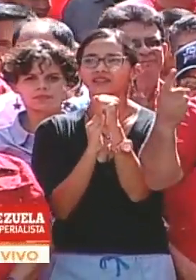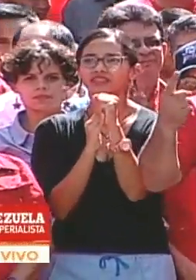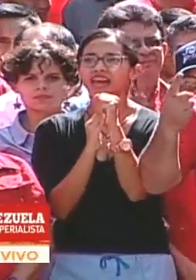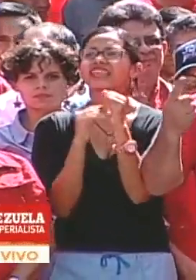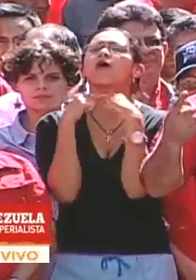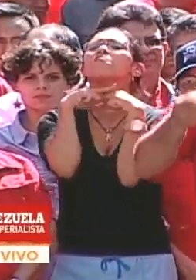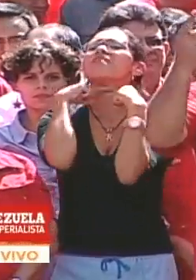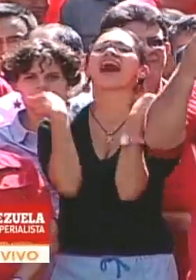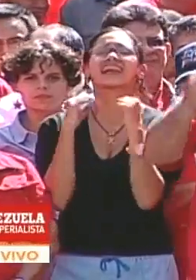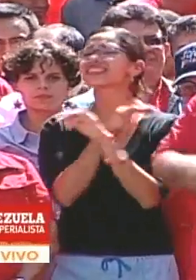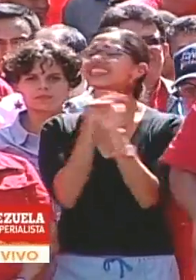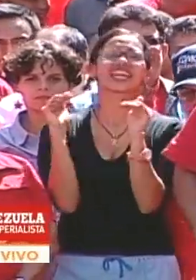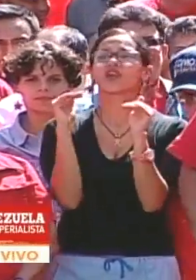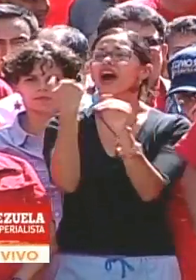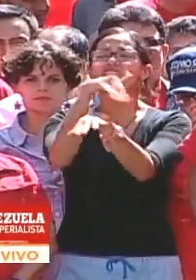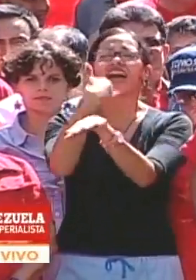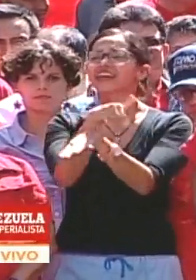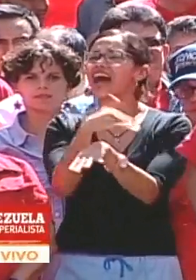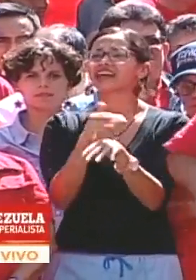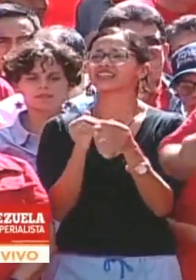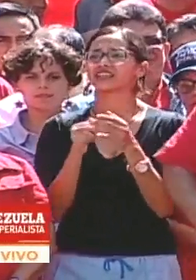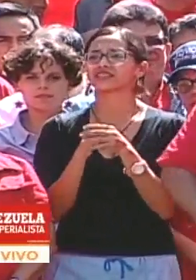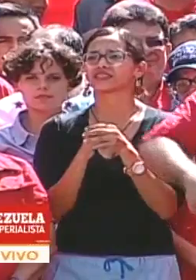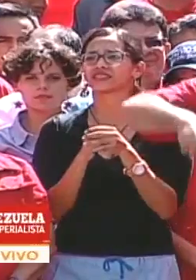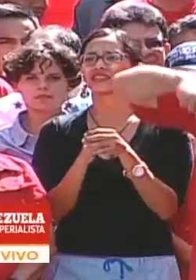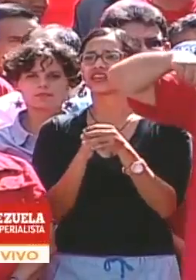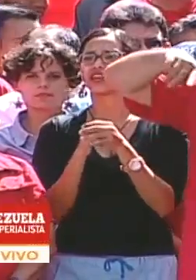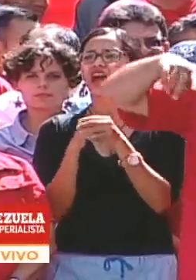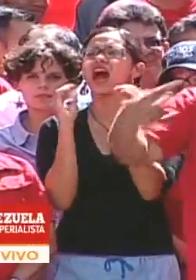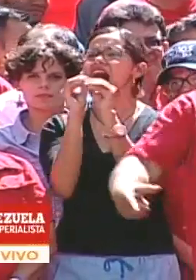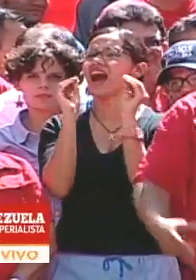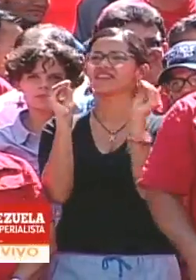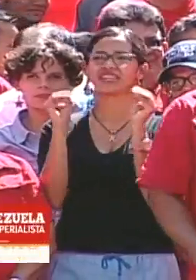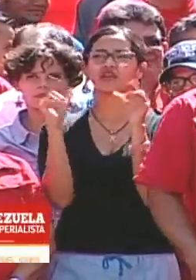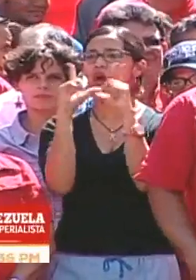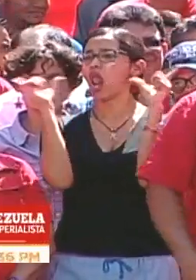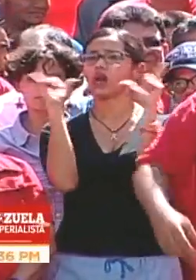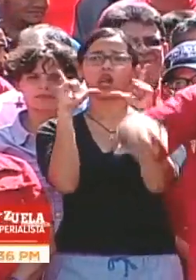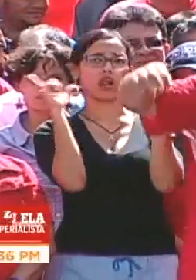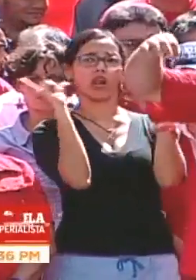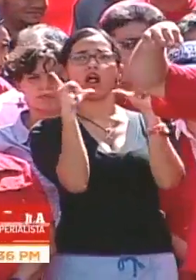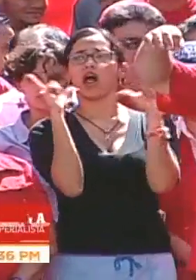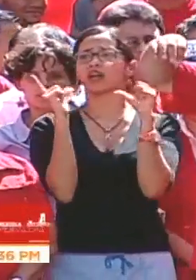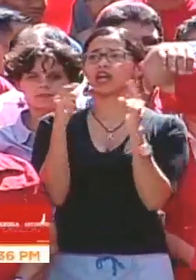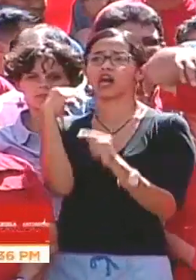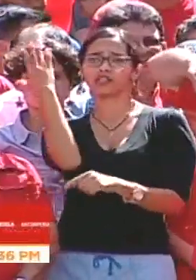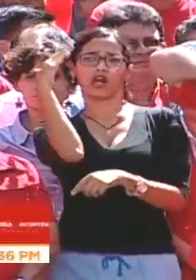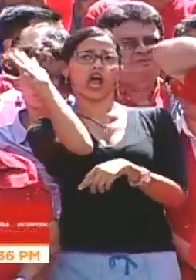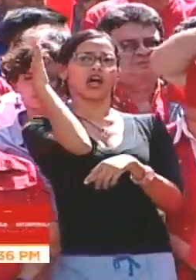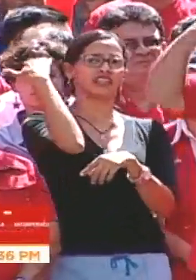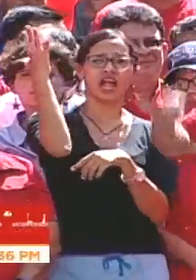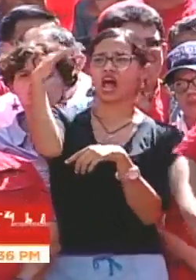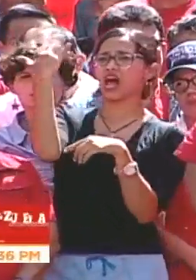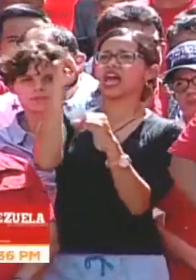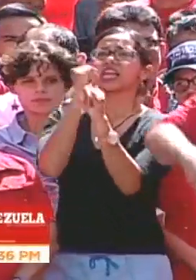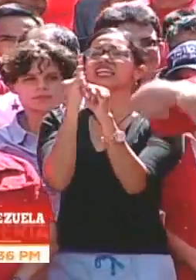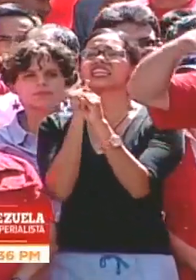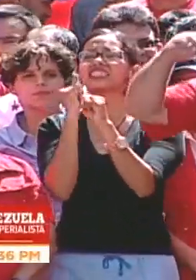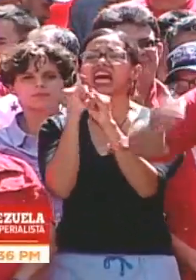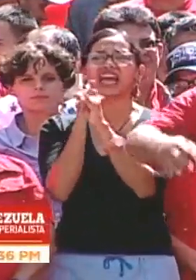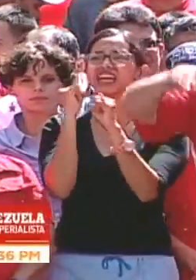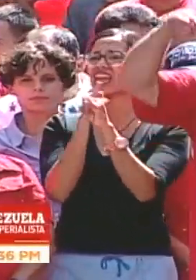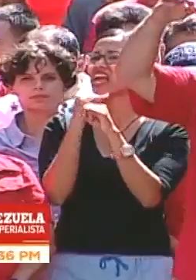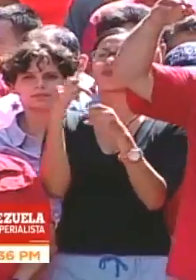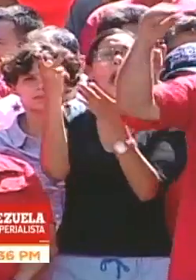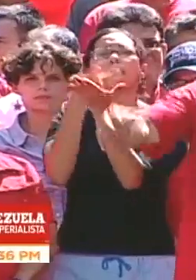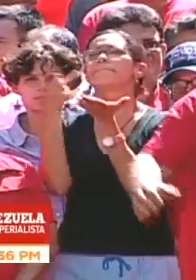Están perdidos en la calle. Convocan por todos los medios. Tienen propaganda en internet, en